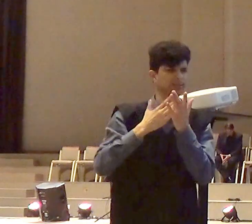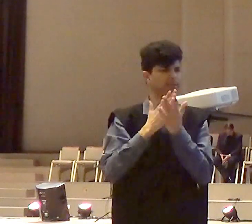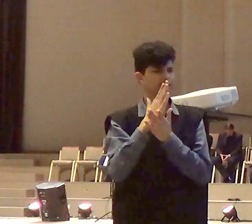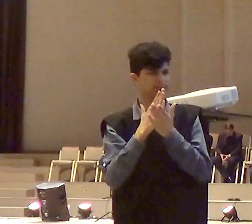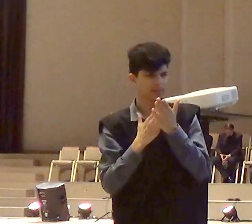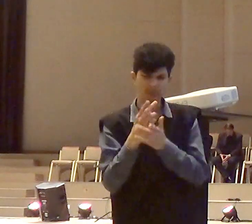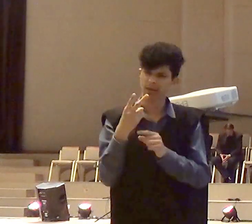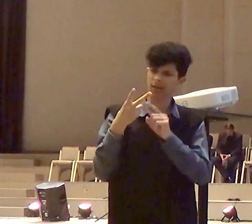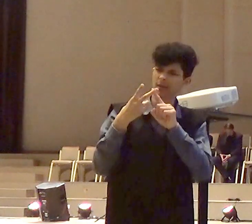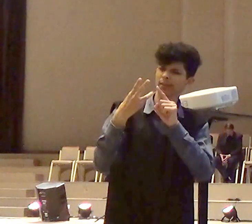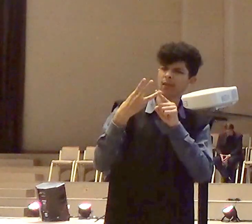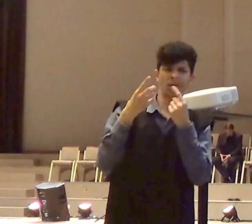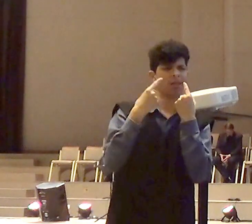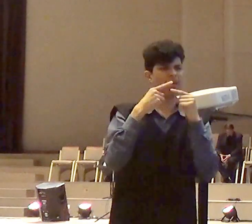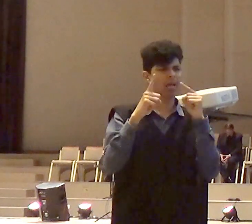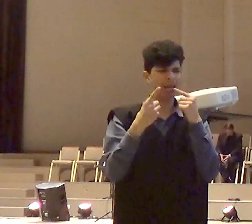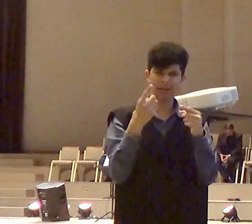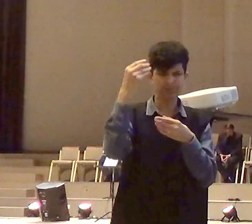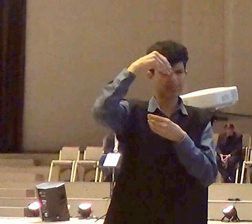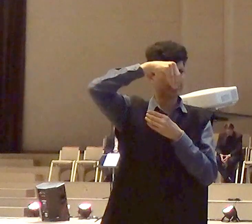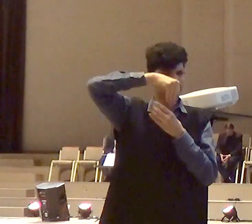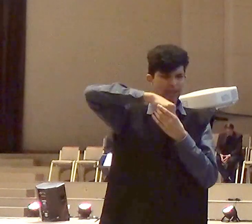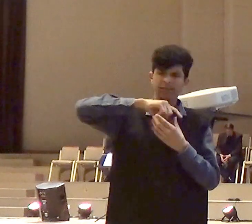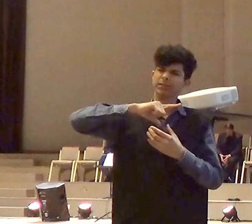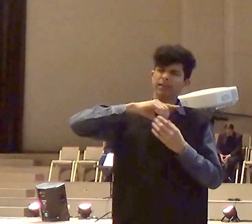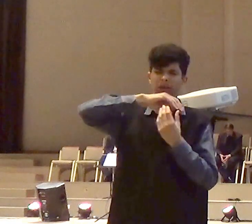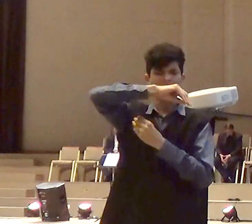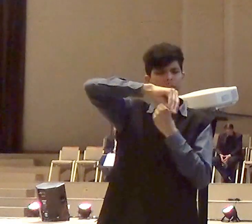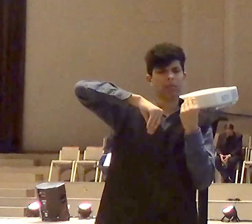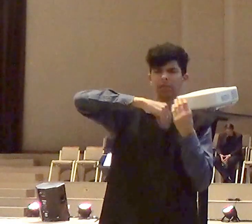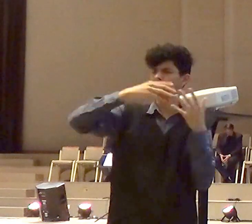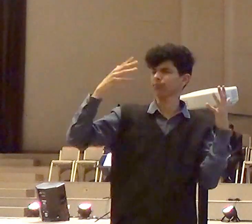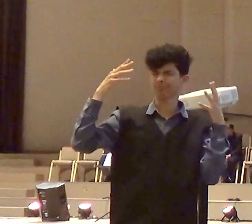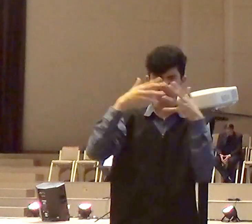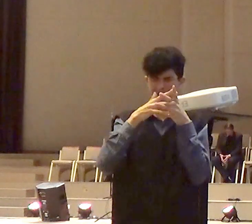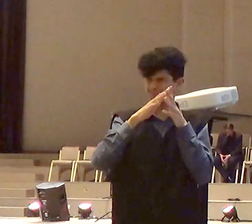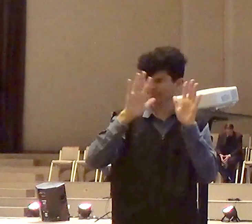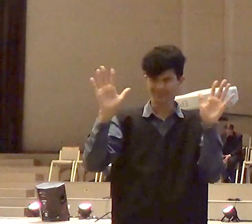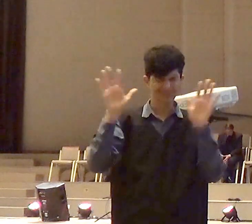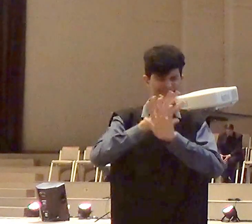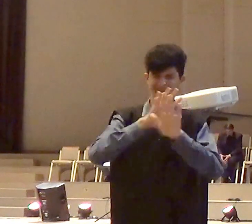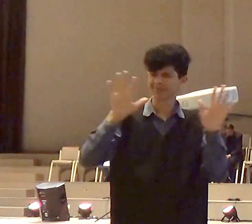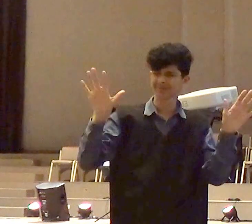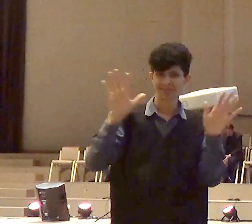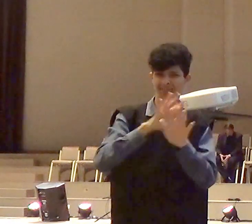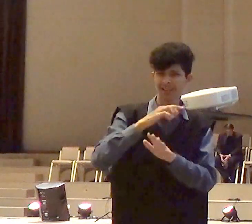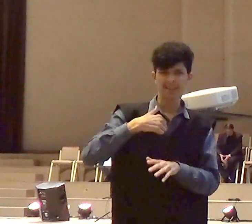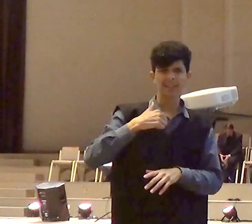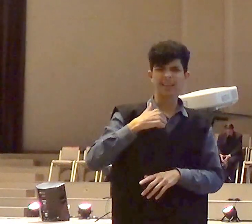que tá aí dentro de você que te faz regurgitar